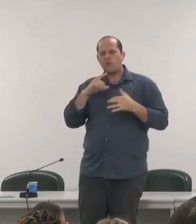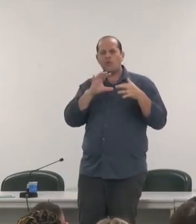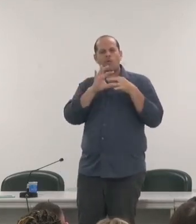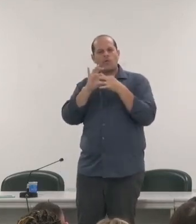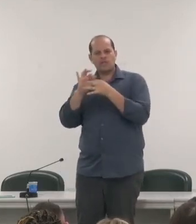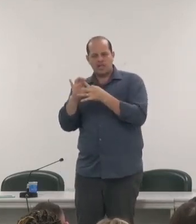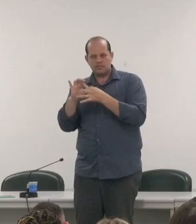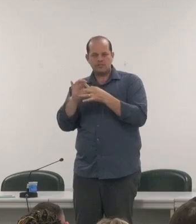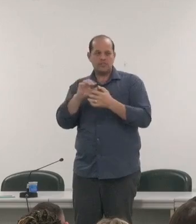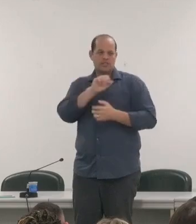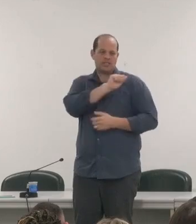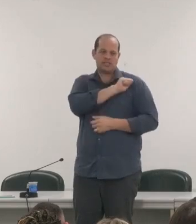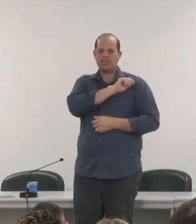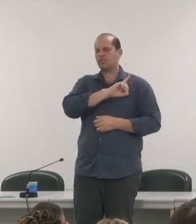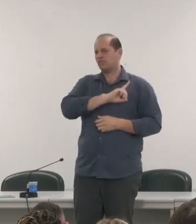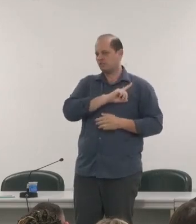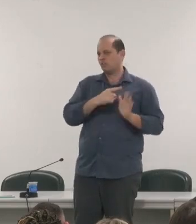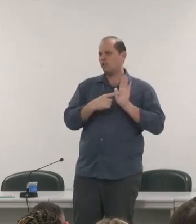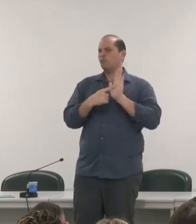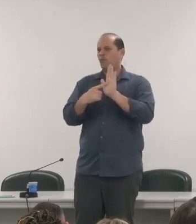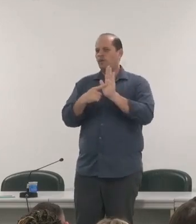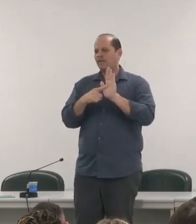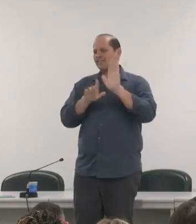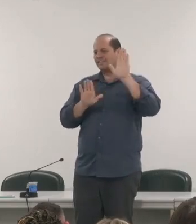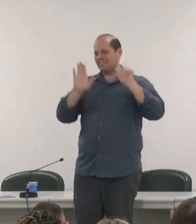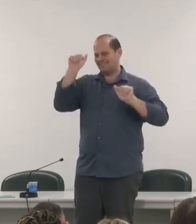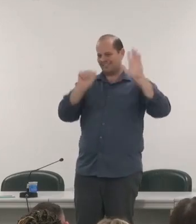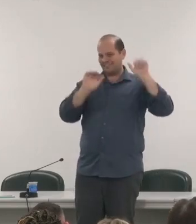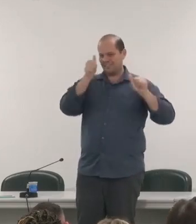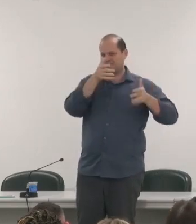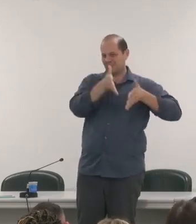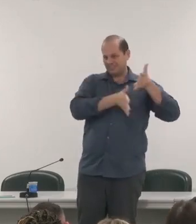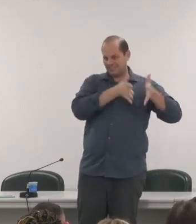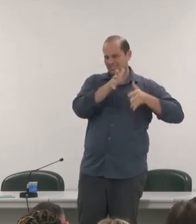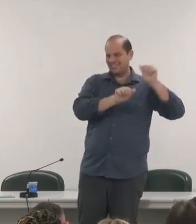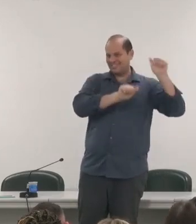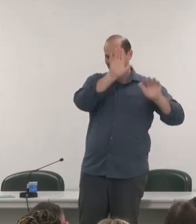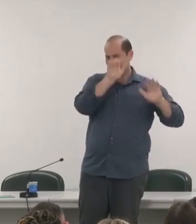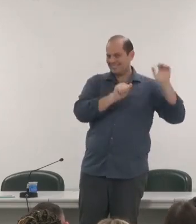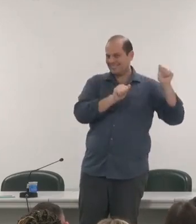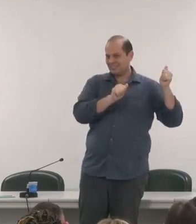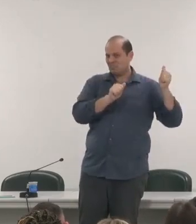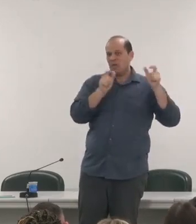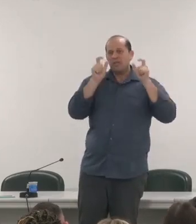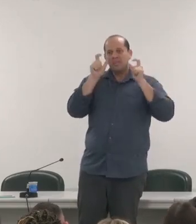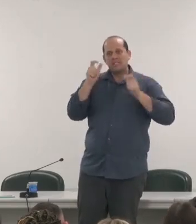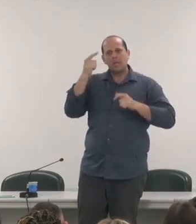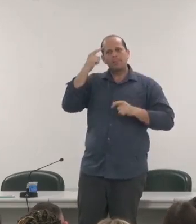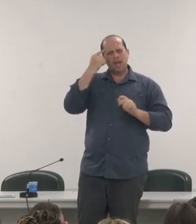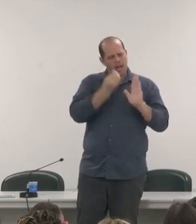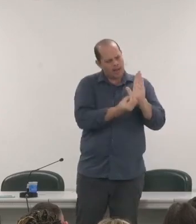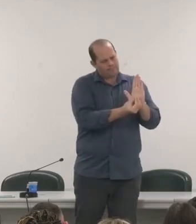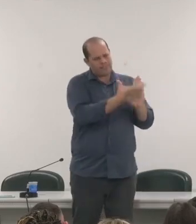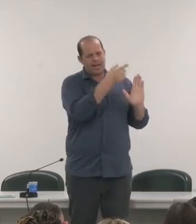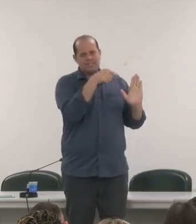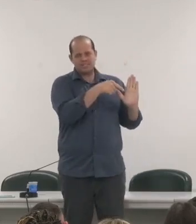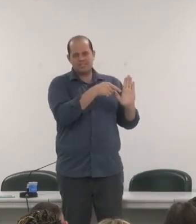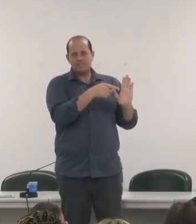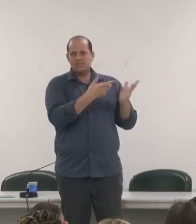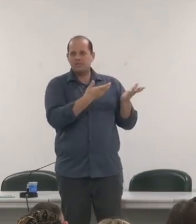línguas que estão constantemente em contato, né? O Anderson estava falando aqui para a gente agora dos processos da cena, da